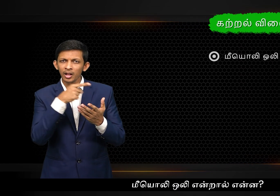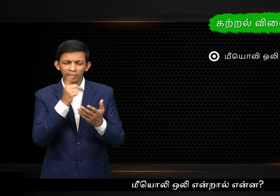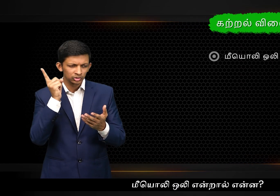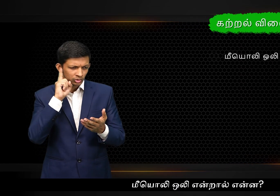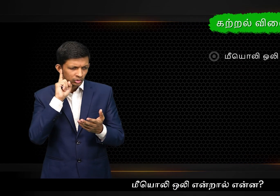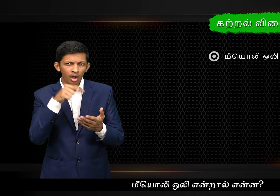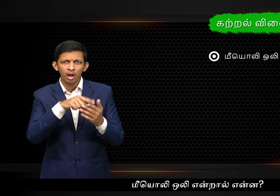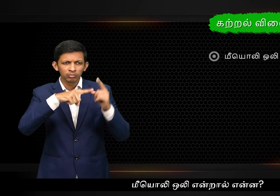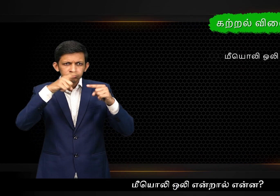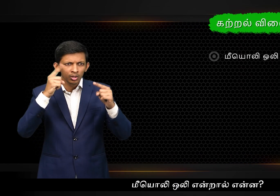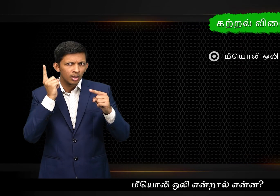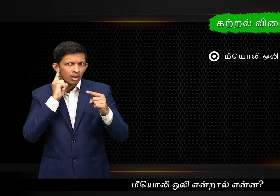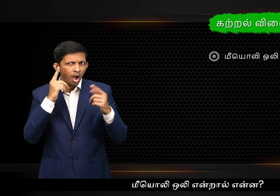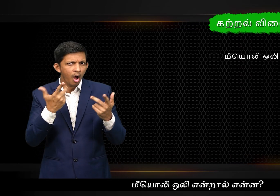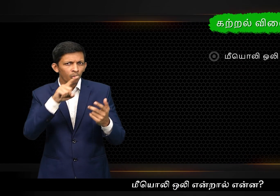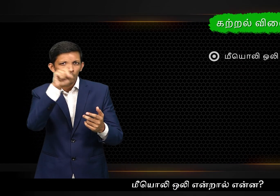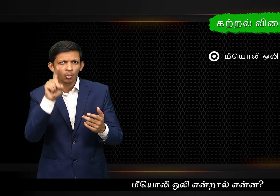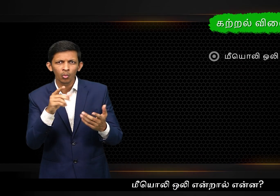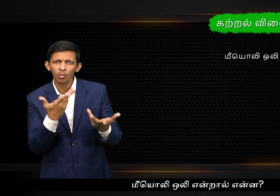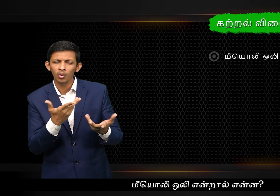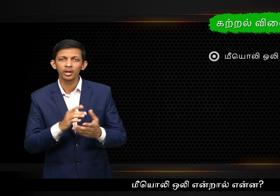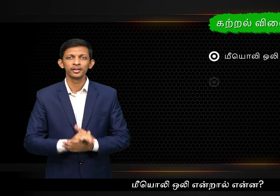மீயொலி ஒலி என்றால் என்ன?